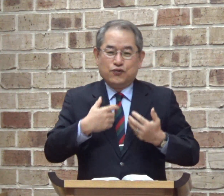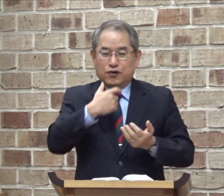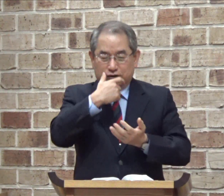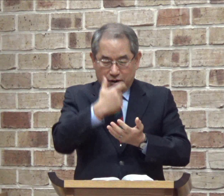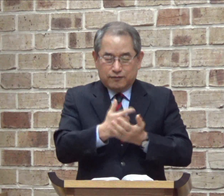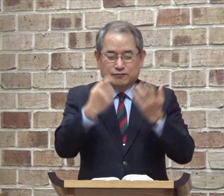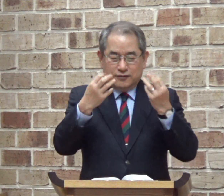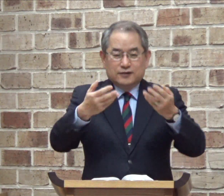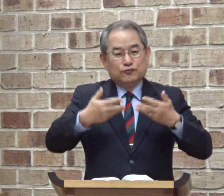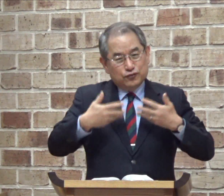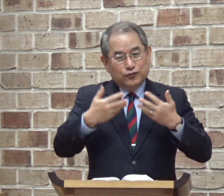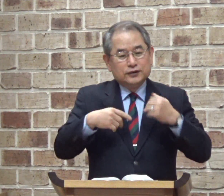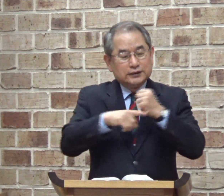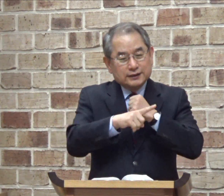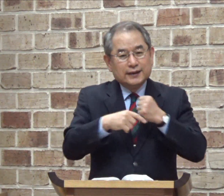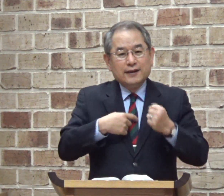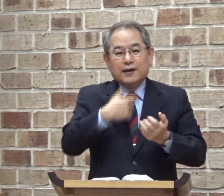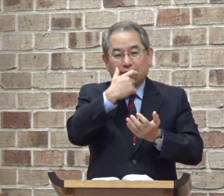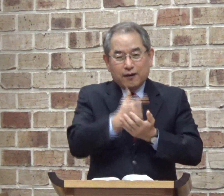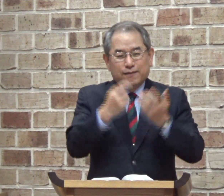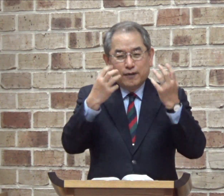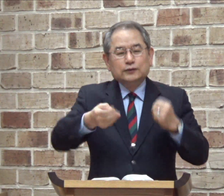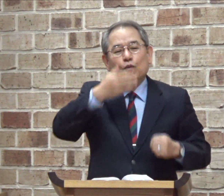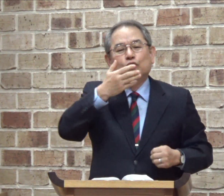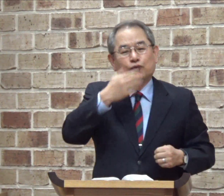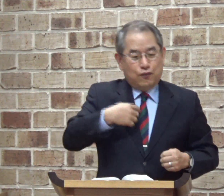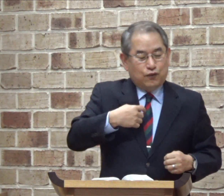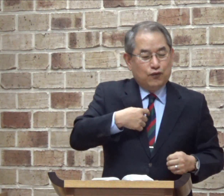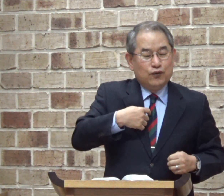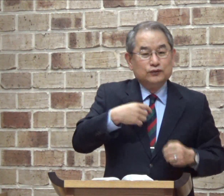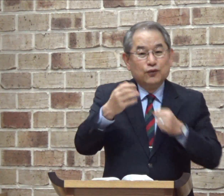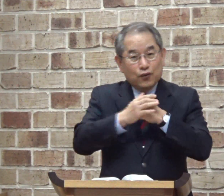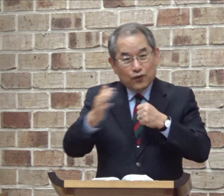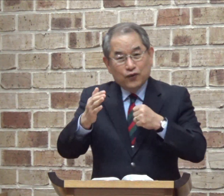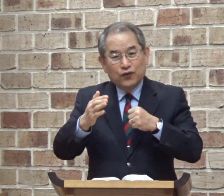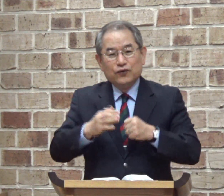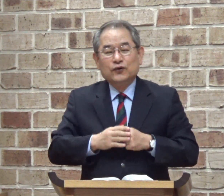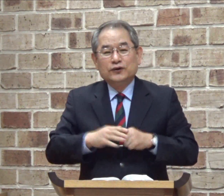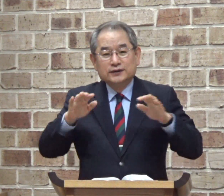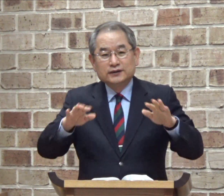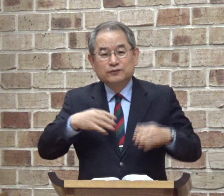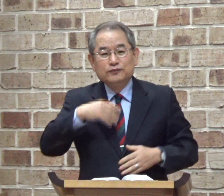처음부터 마지막까지 항상 같이 했습니다. 항상 여러분께 제가 감사한 마음이 있습니다.